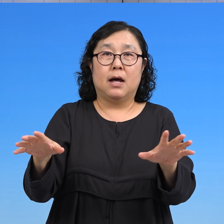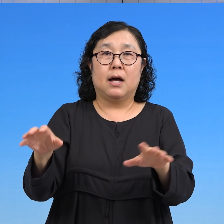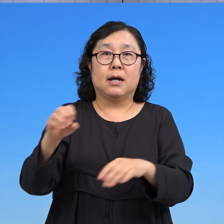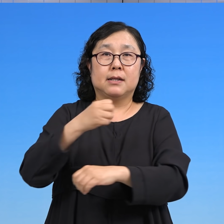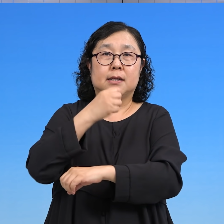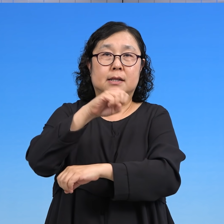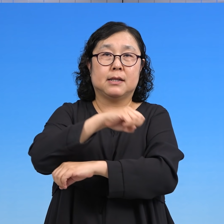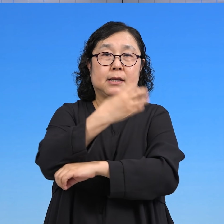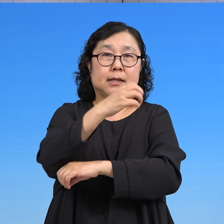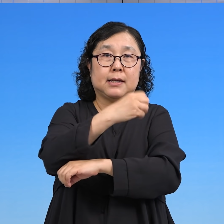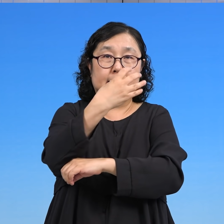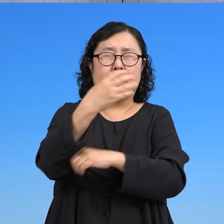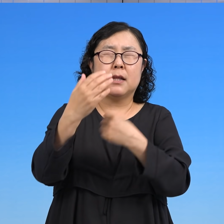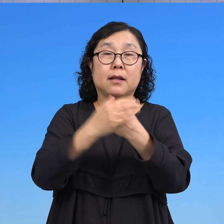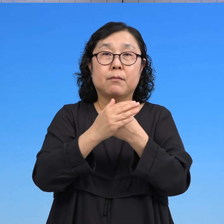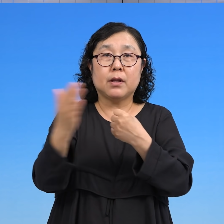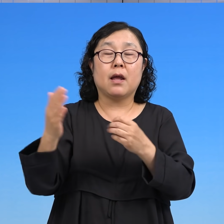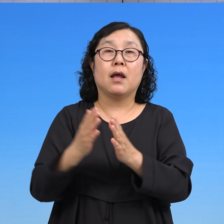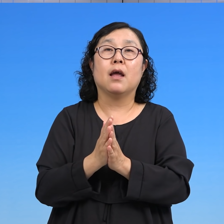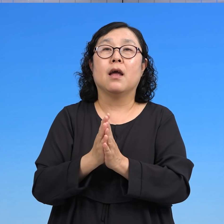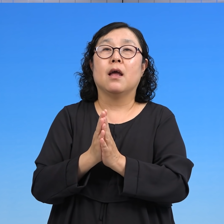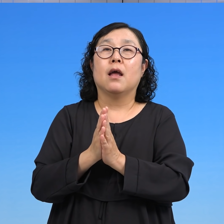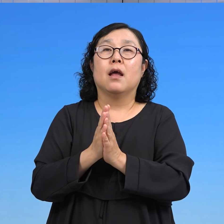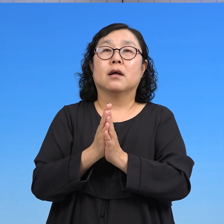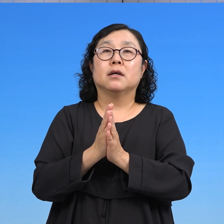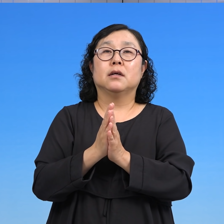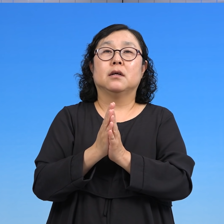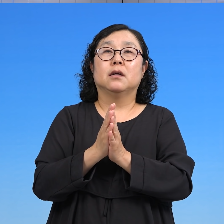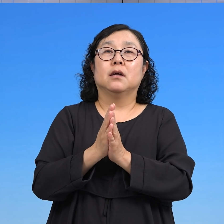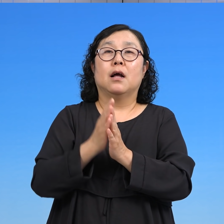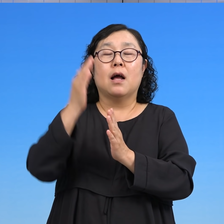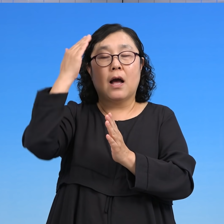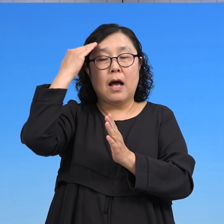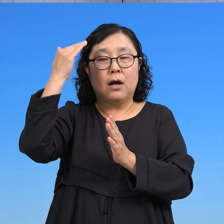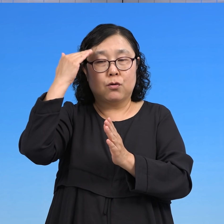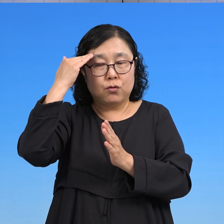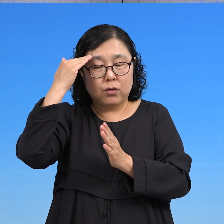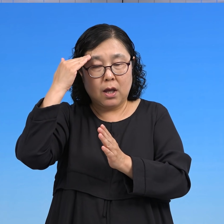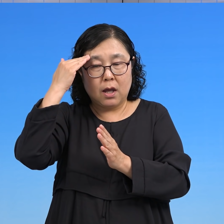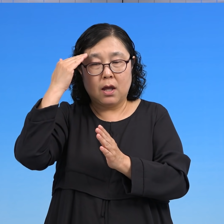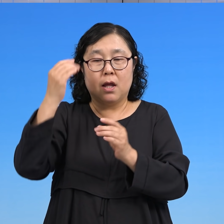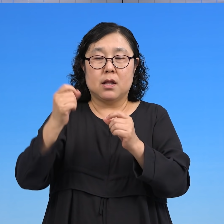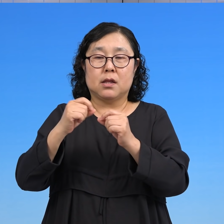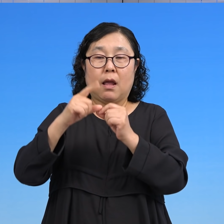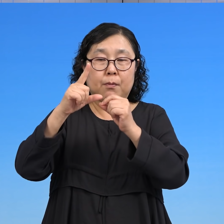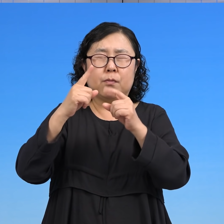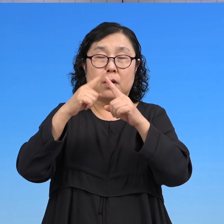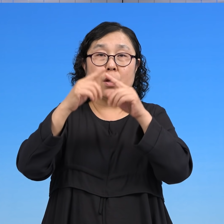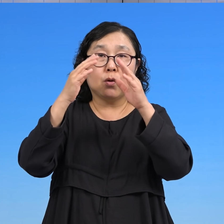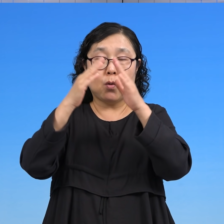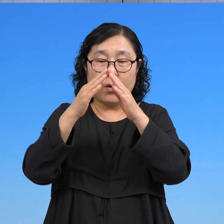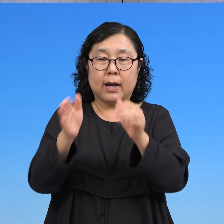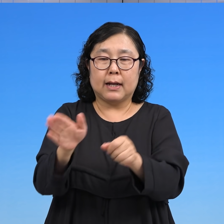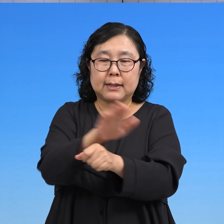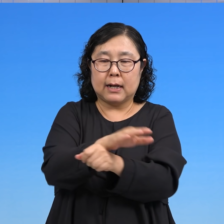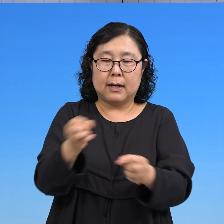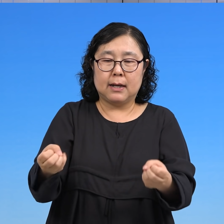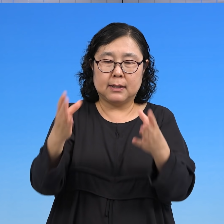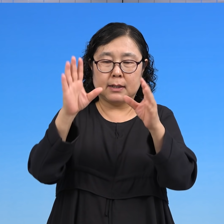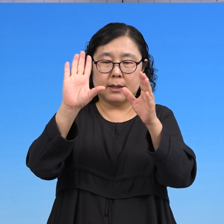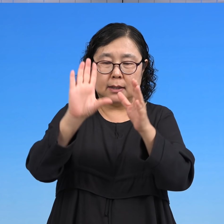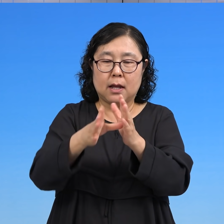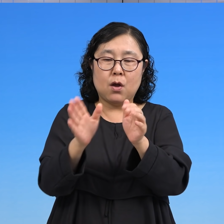나가지고요, 대한민국의 거의 대부분의 교회들이 장례 때 이제 가서 위로 예배를 못 드렸습니다. 다